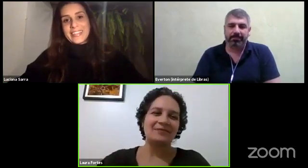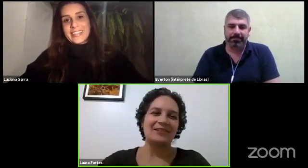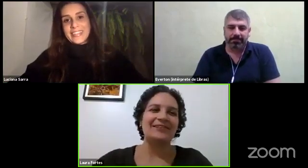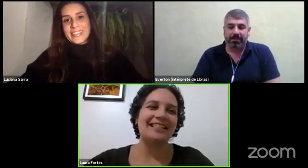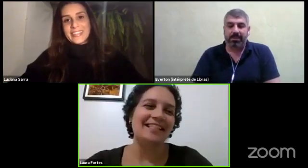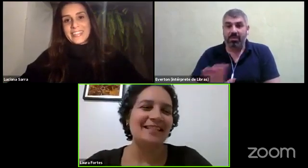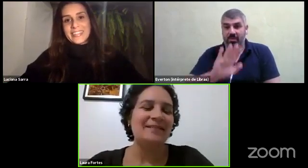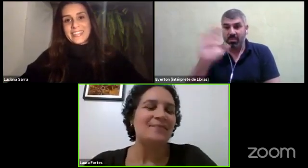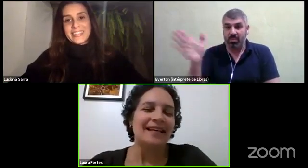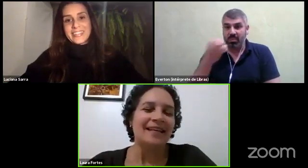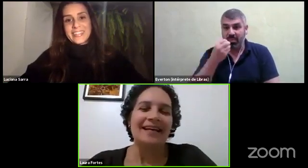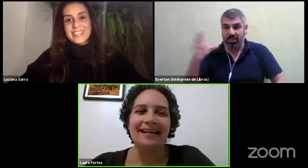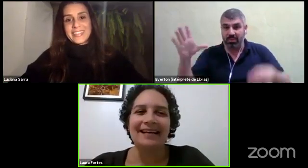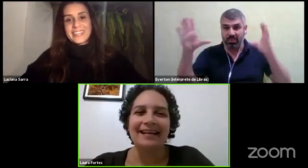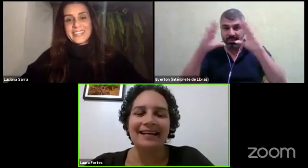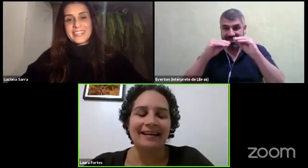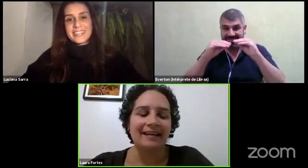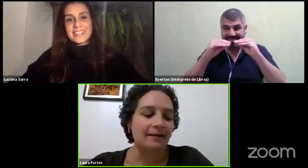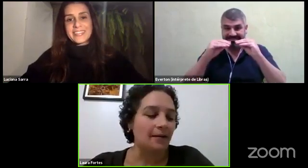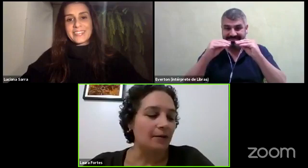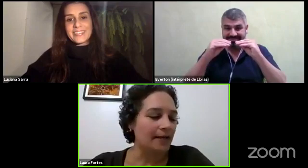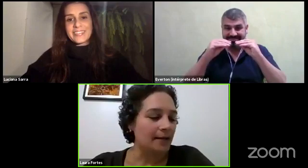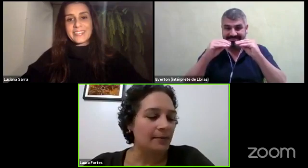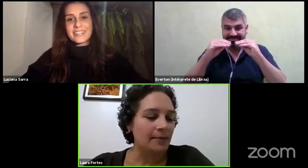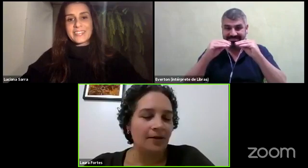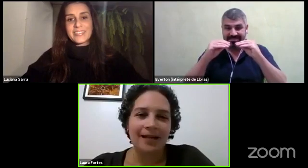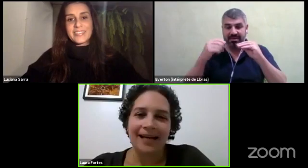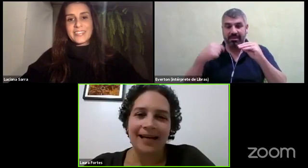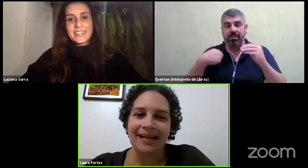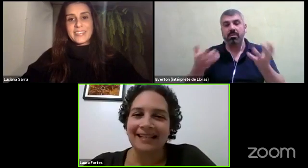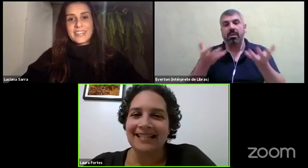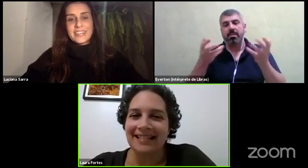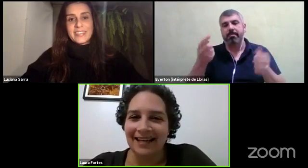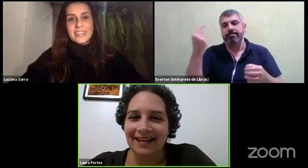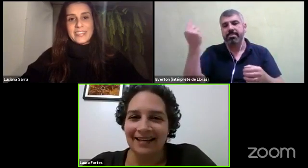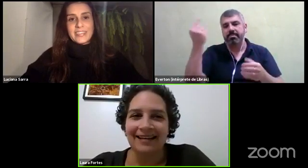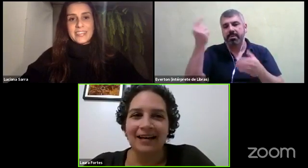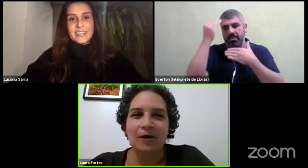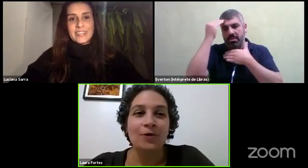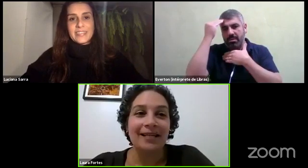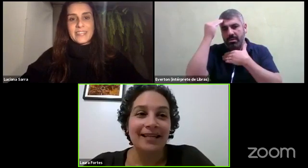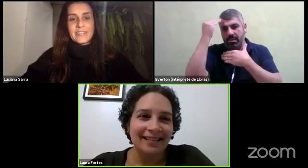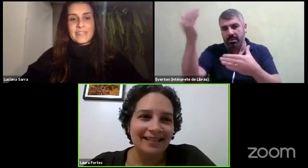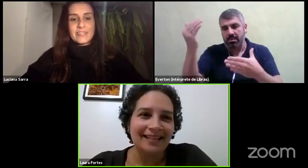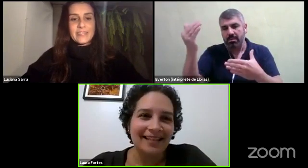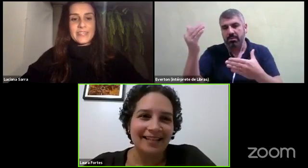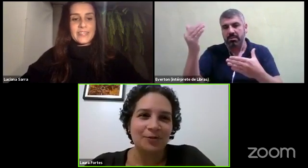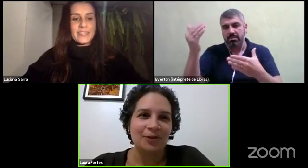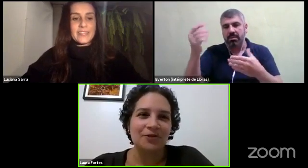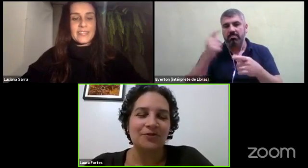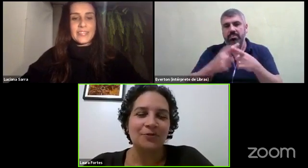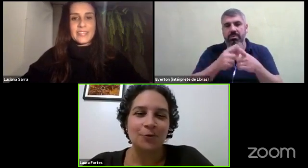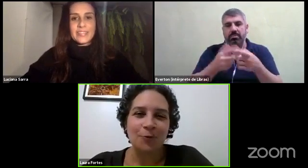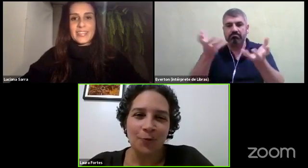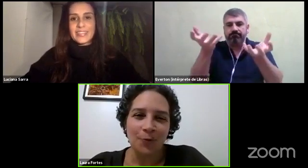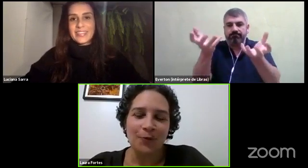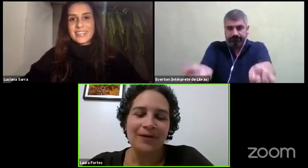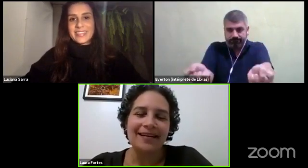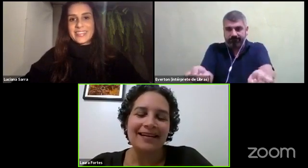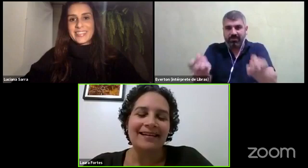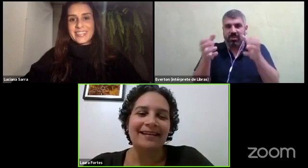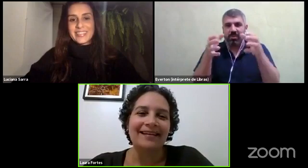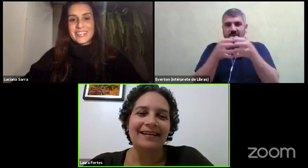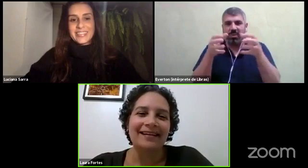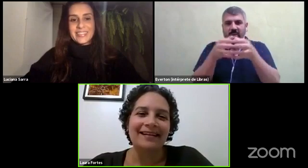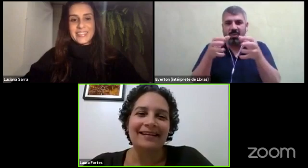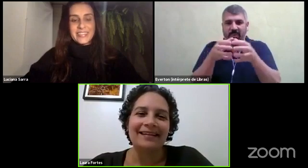Olá, boa noite. Eu queria primeiro, né, agradecer a acolhida, né, que eu tive no grupo.